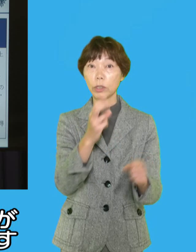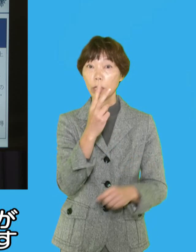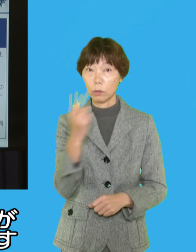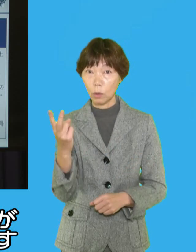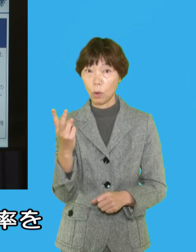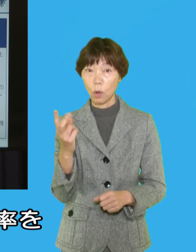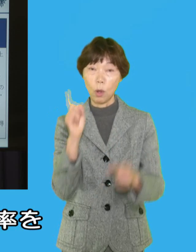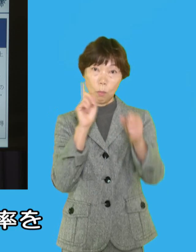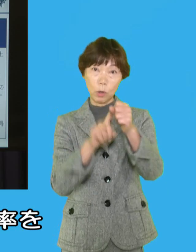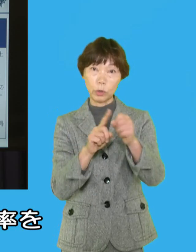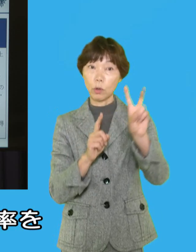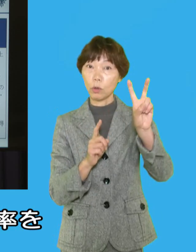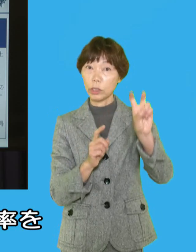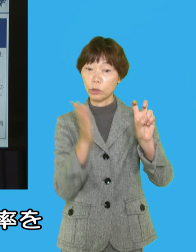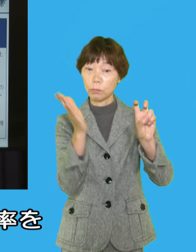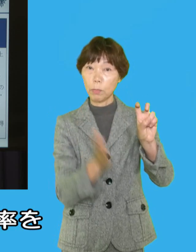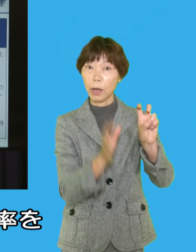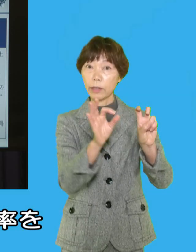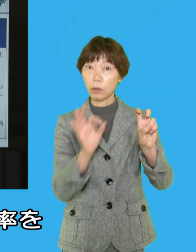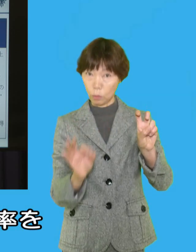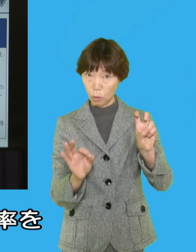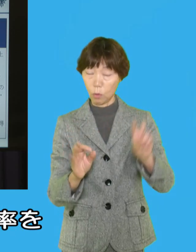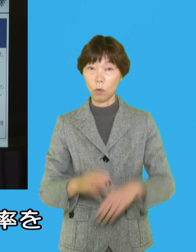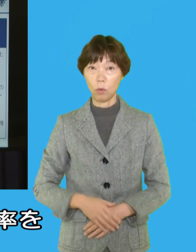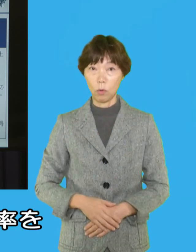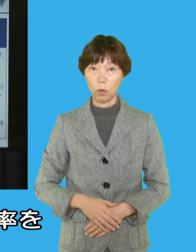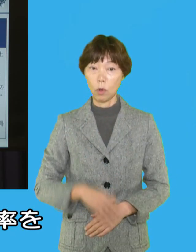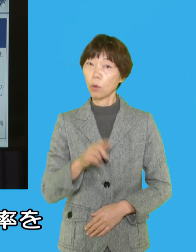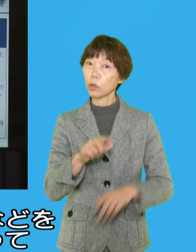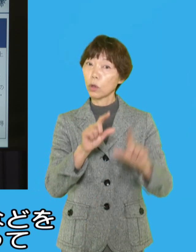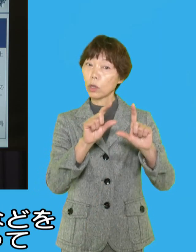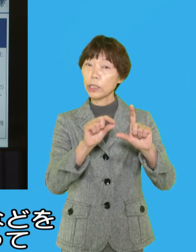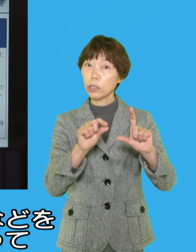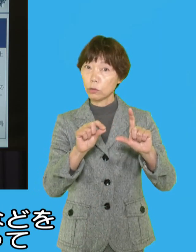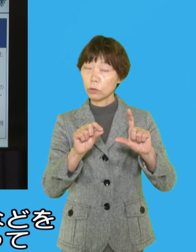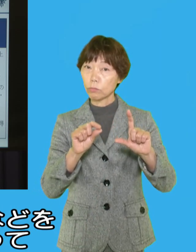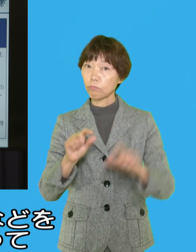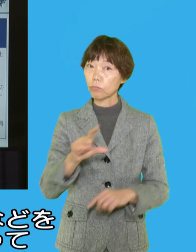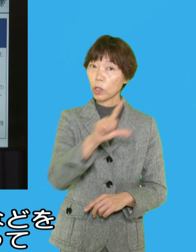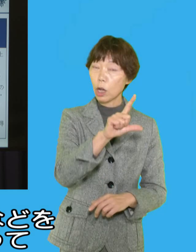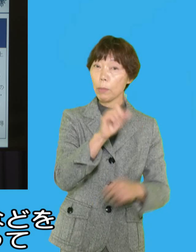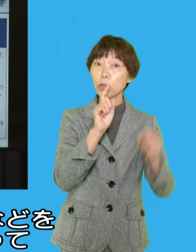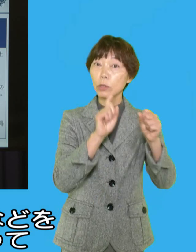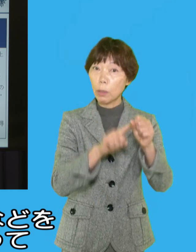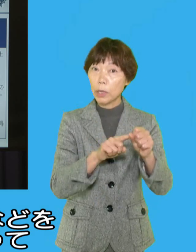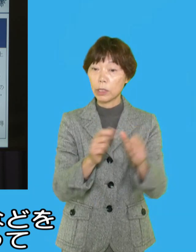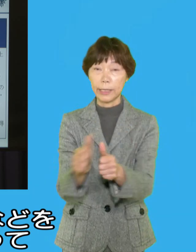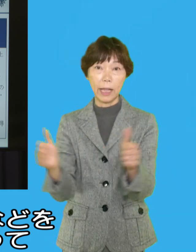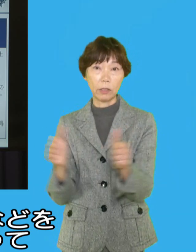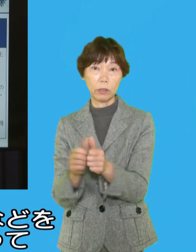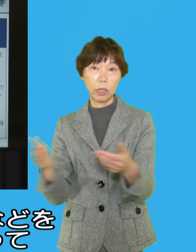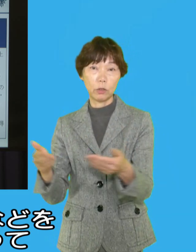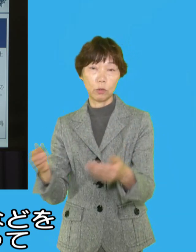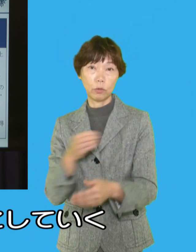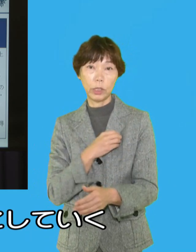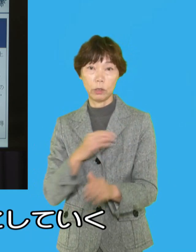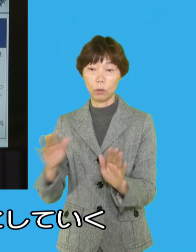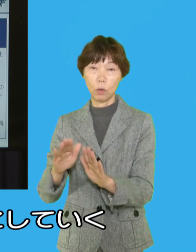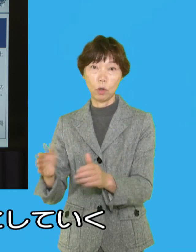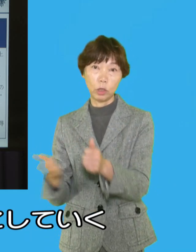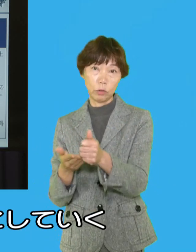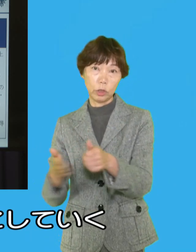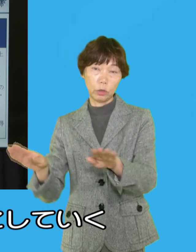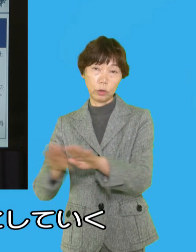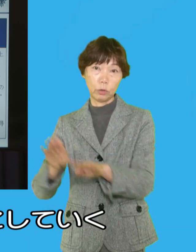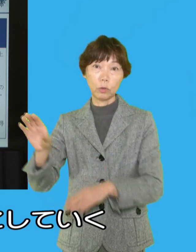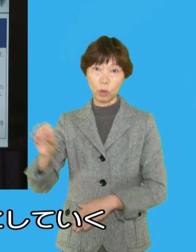けれども、まあ、こちら その女性職員の役職者比率を高めるために男性職員の育児休業などをまあ取っていくことによって、まあ、